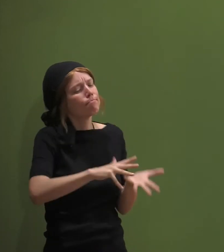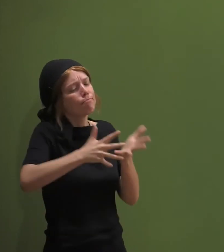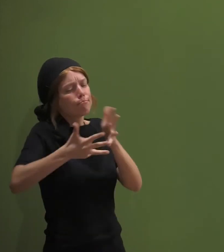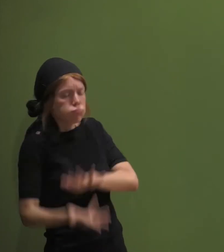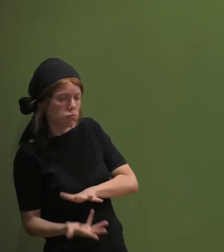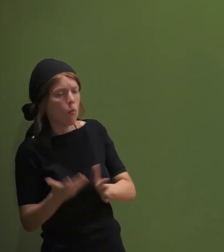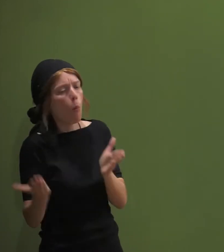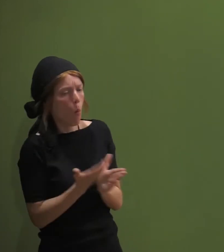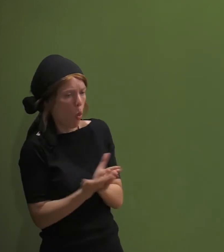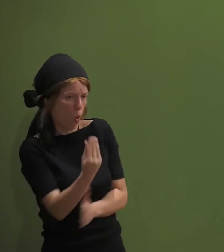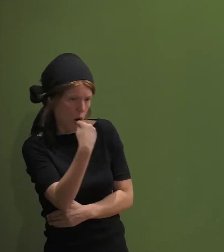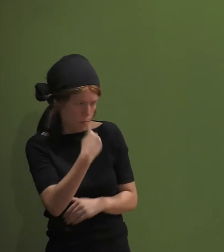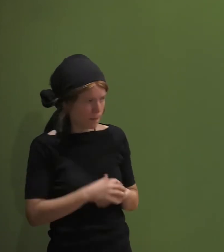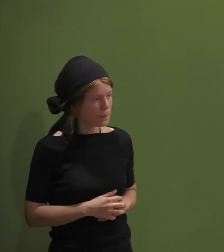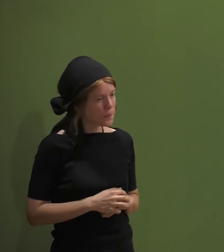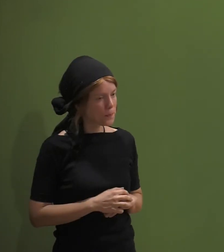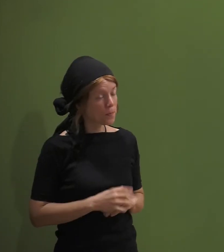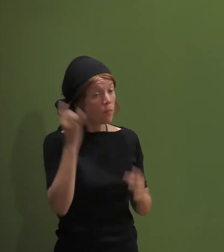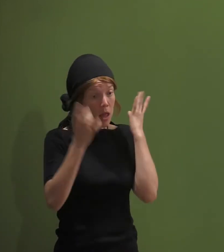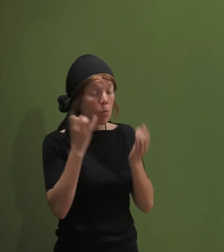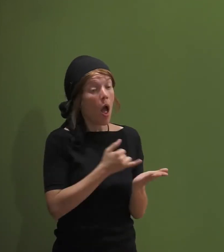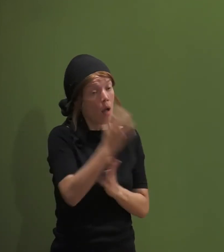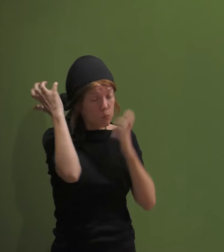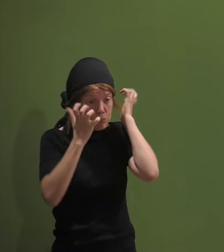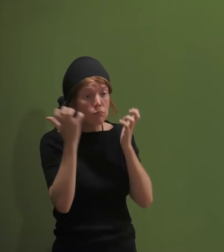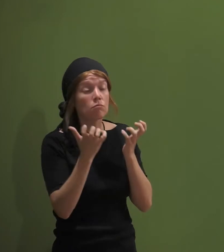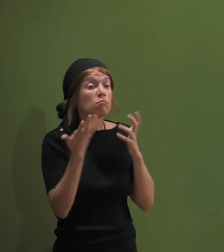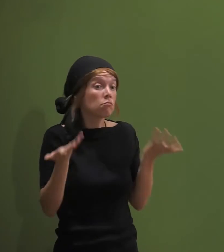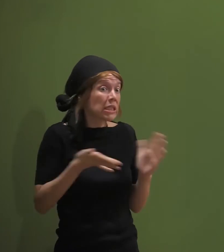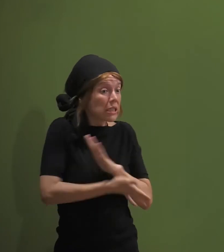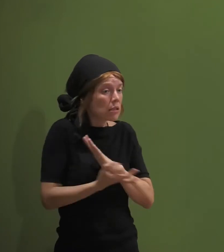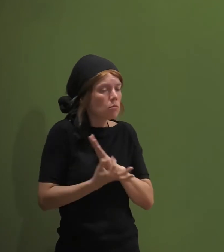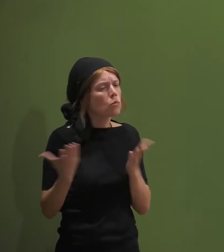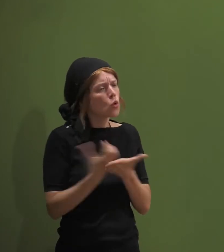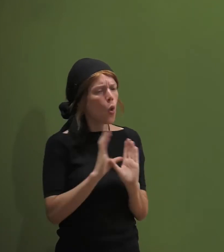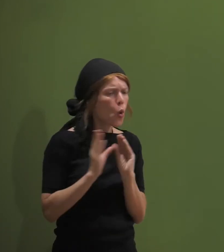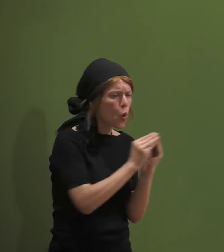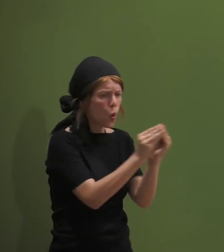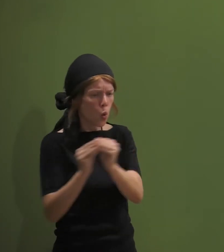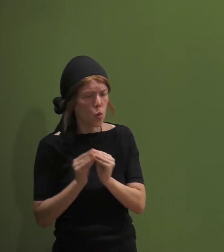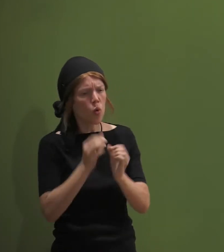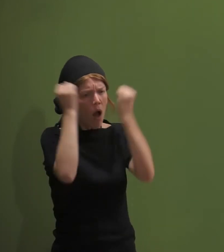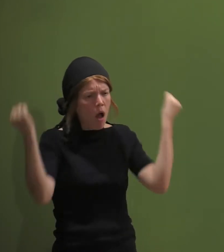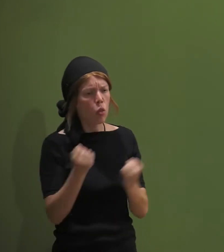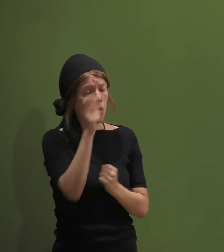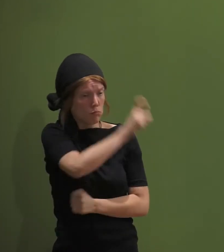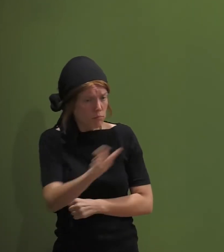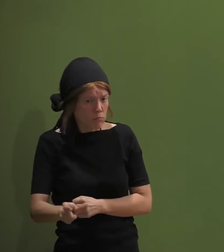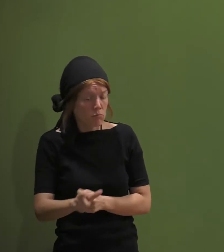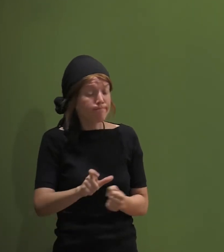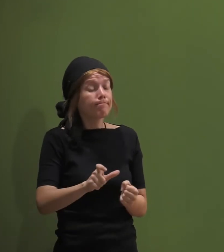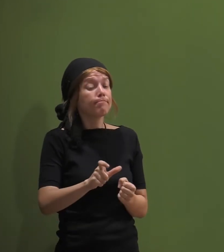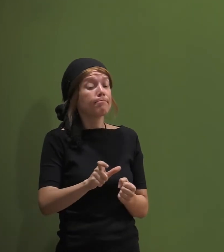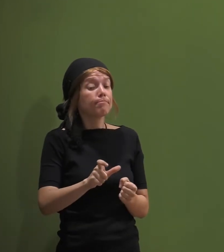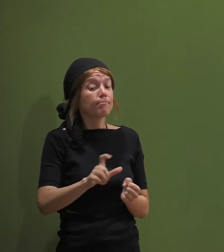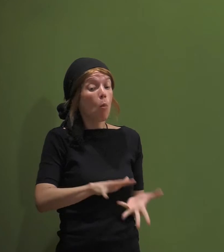de estas producciones en alimentos. La actividad agropecuaria comprende, por tanto, todo un conjunto de acciones humanas que transforman en